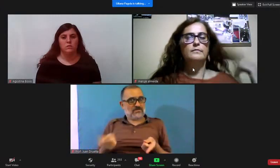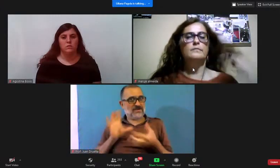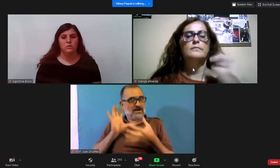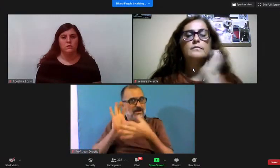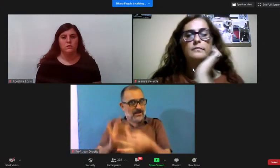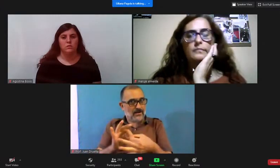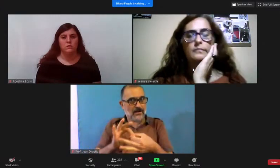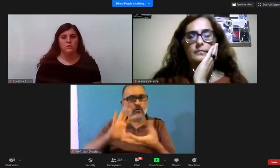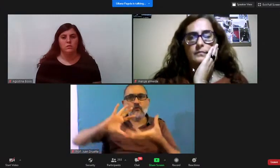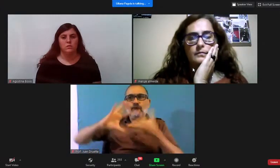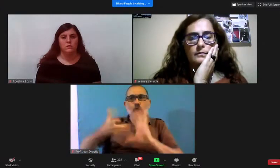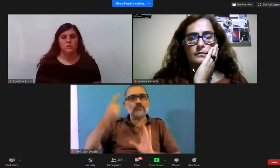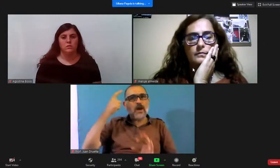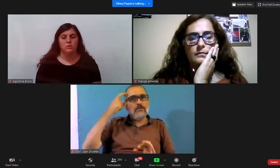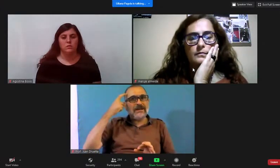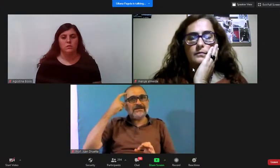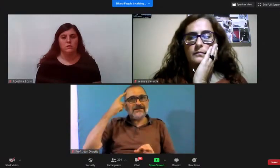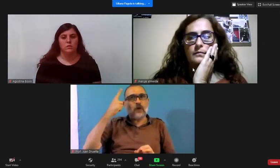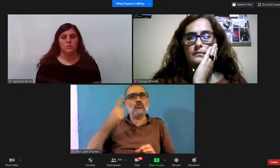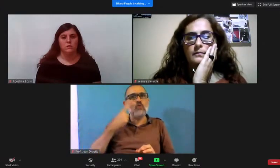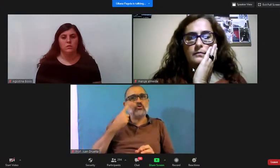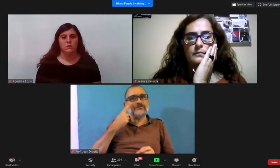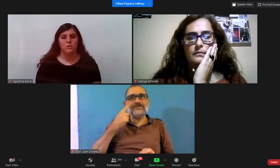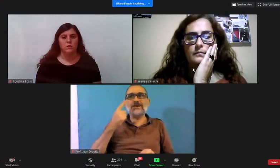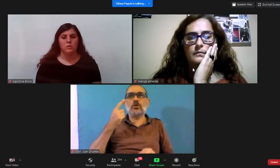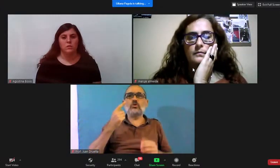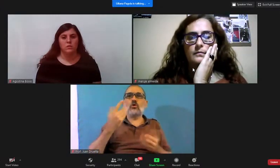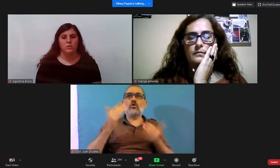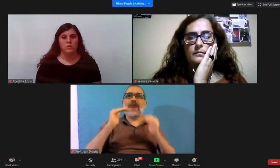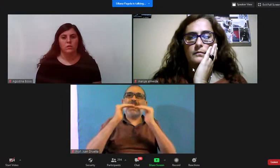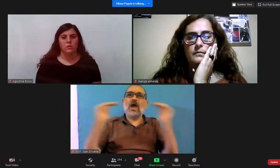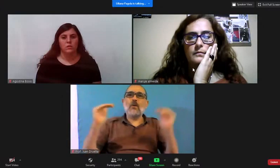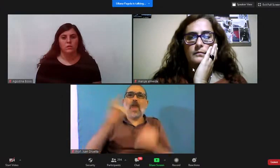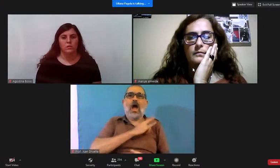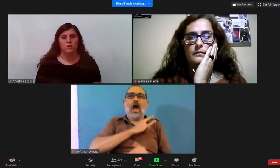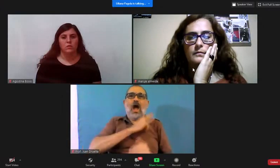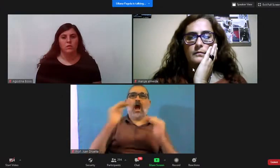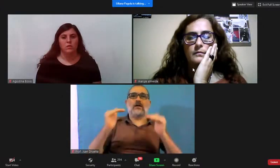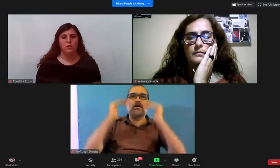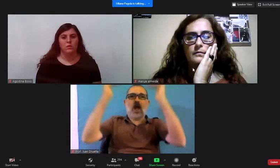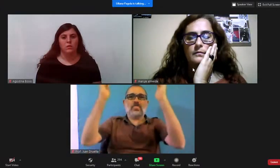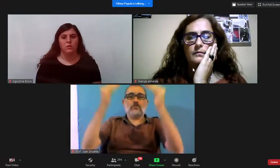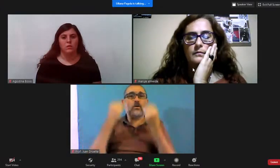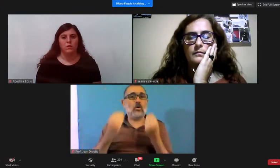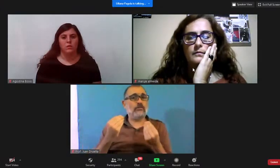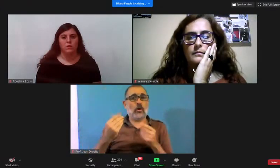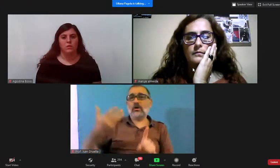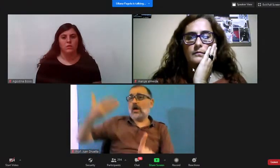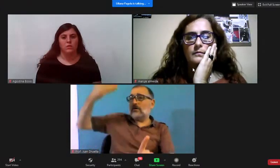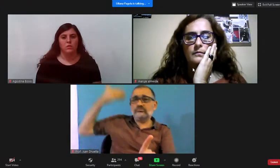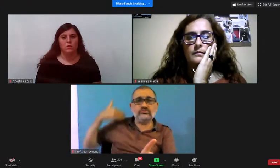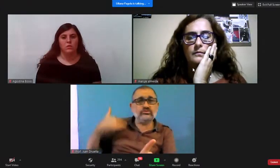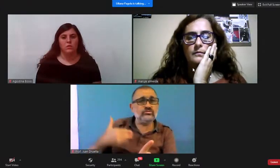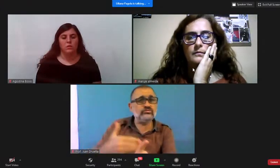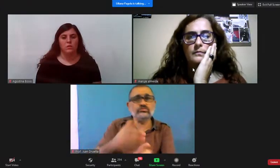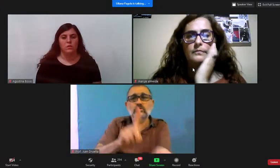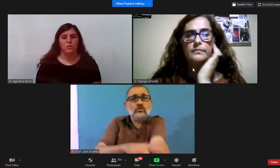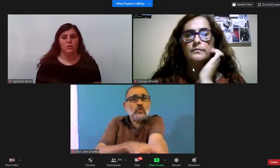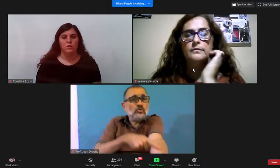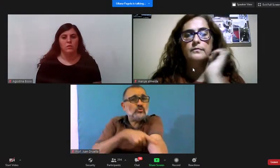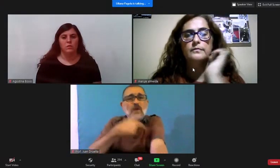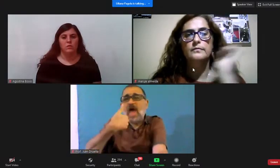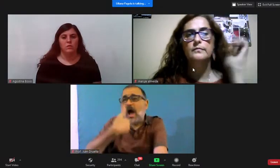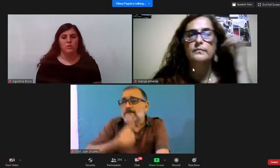perspectiva socioantropológica y también lingüística de la comunidad sorda. Este conocimiento es que nos da